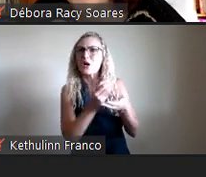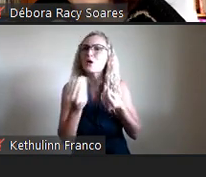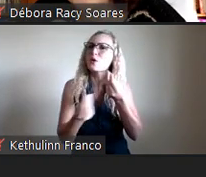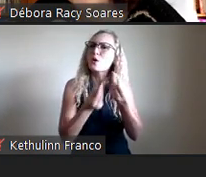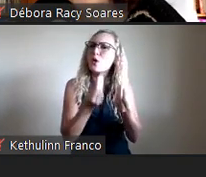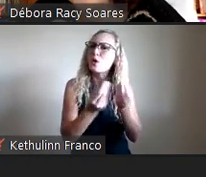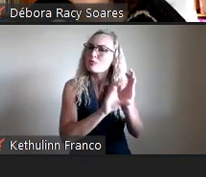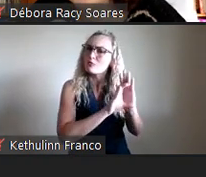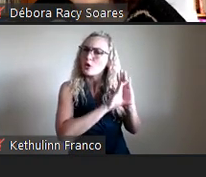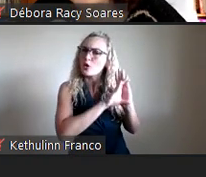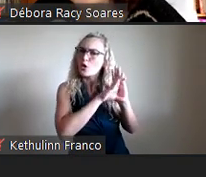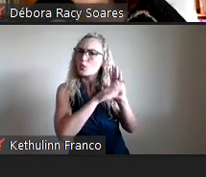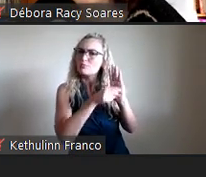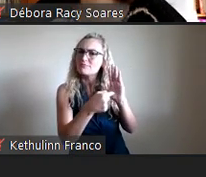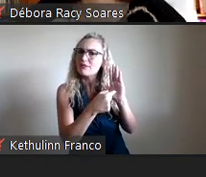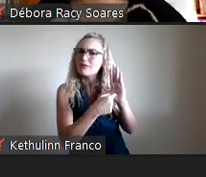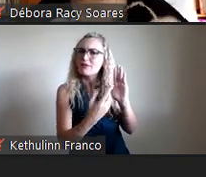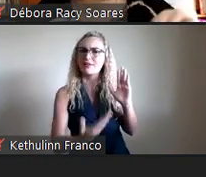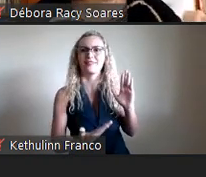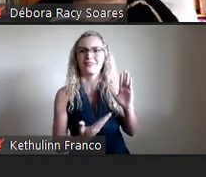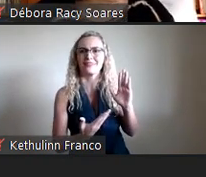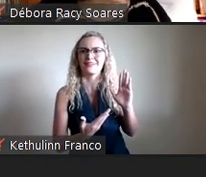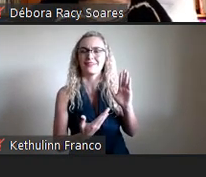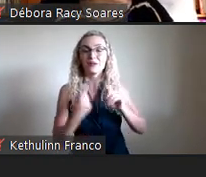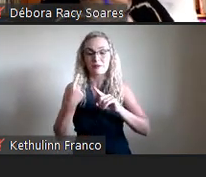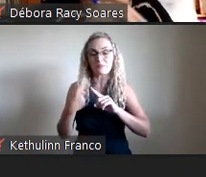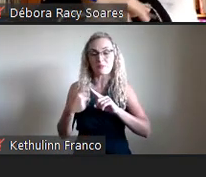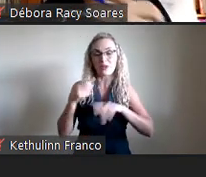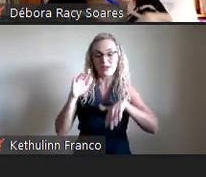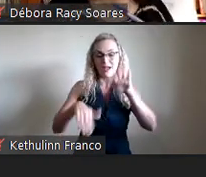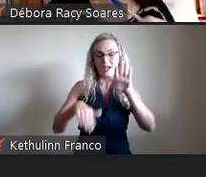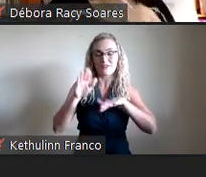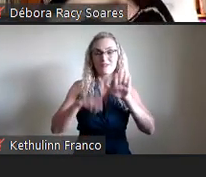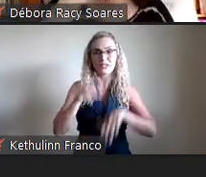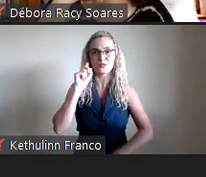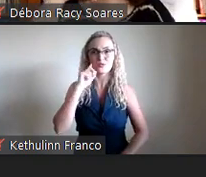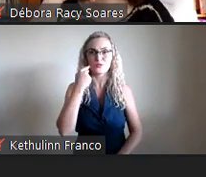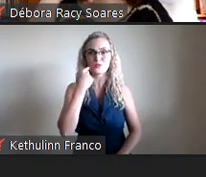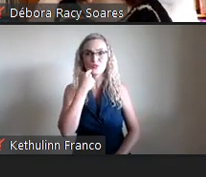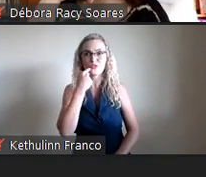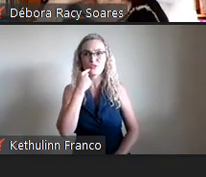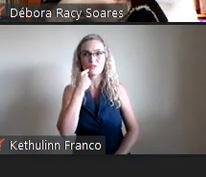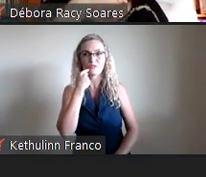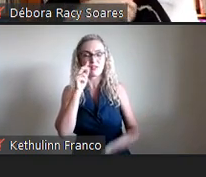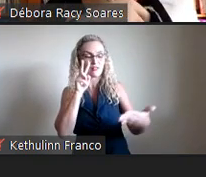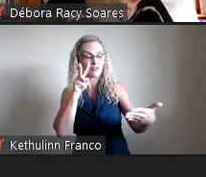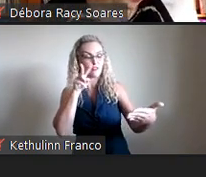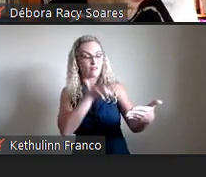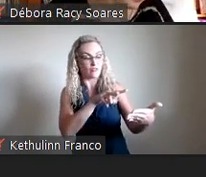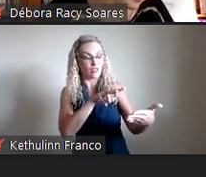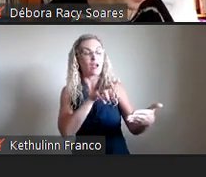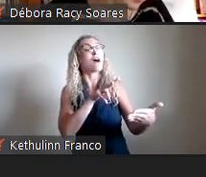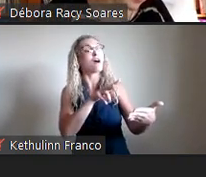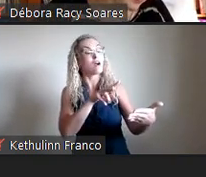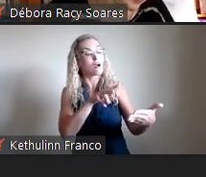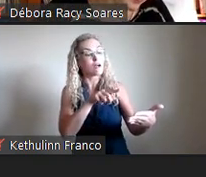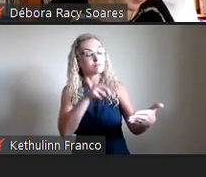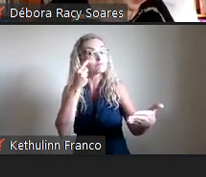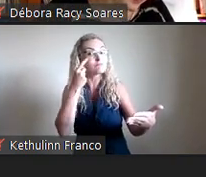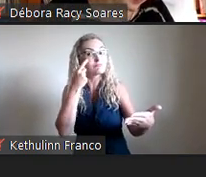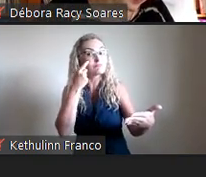o sinal é muito mais cômodo, porque é a língua dele. Mas ele se interessa muito mais em aprender a língua